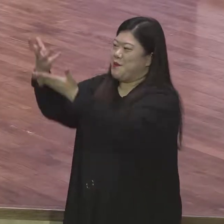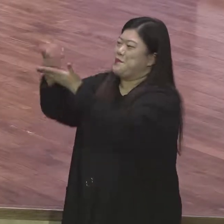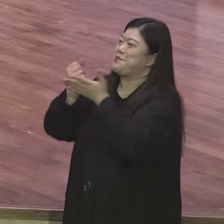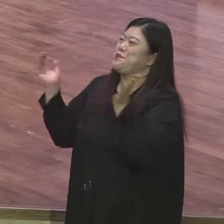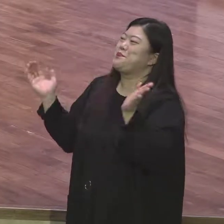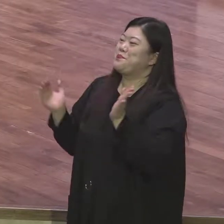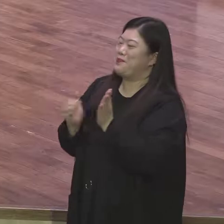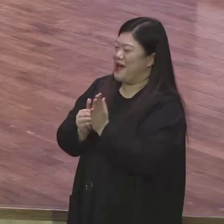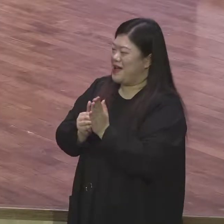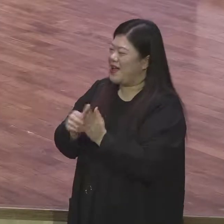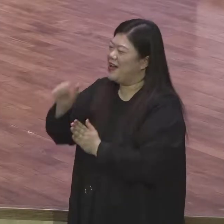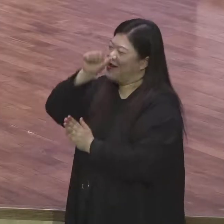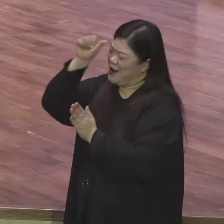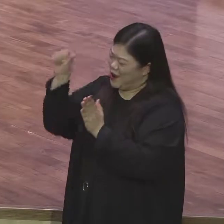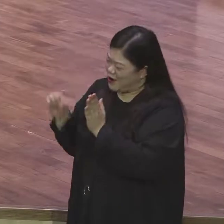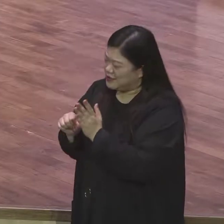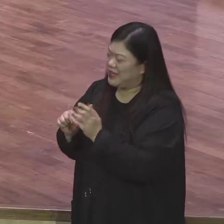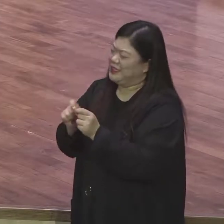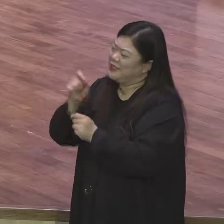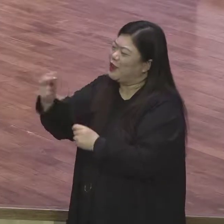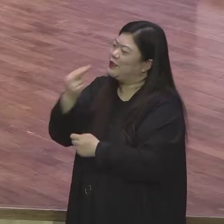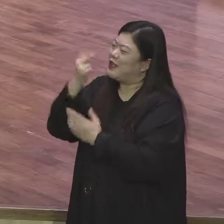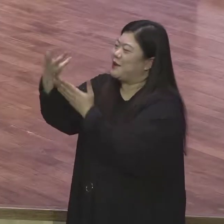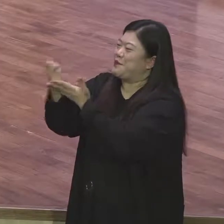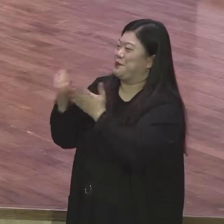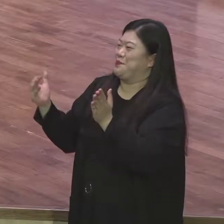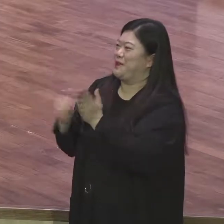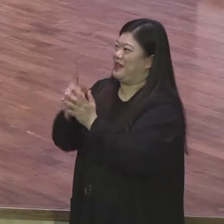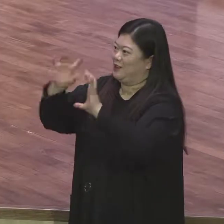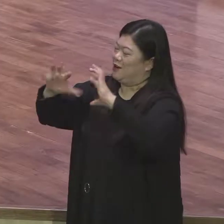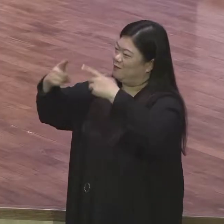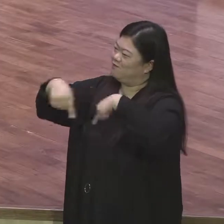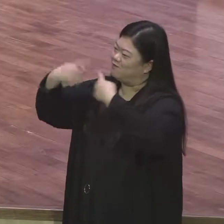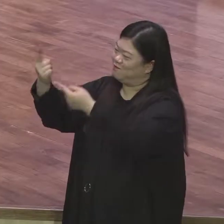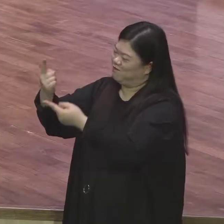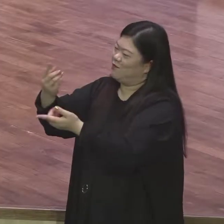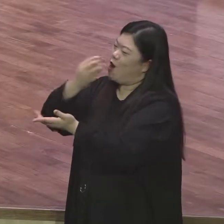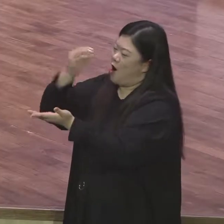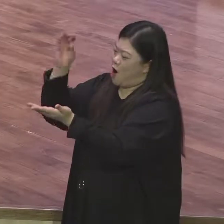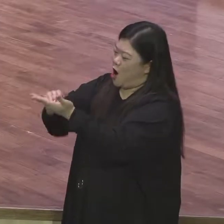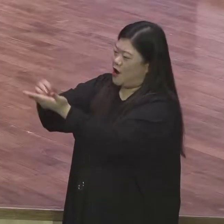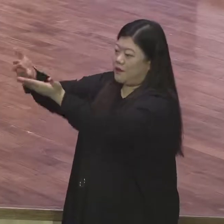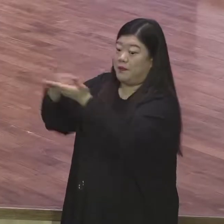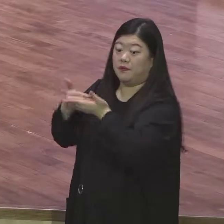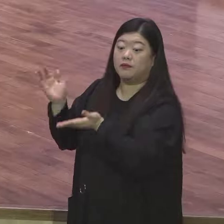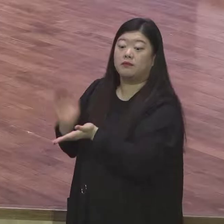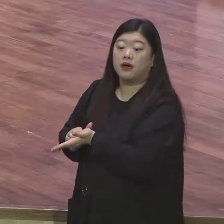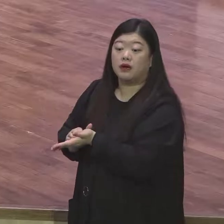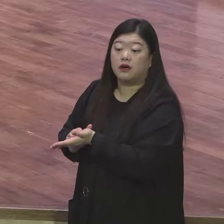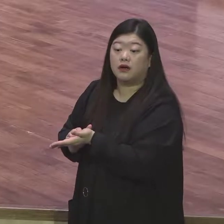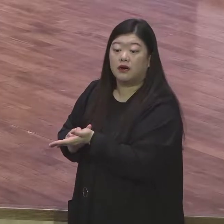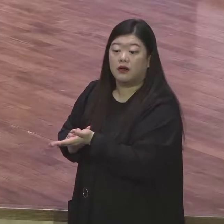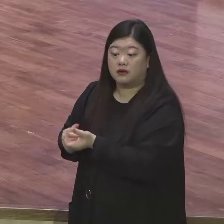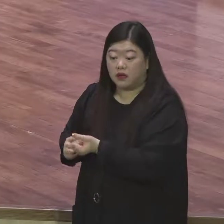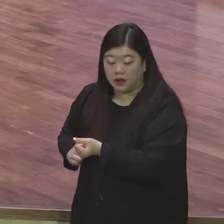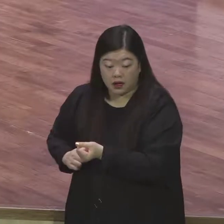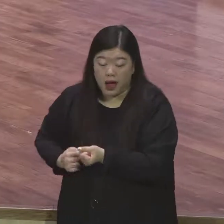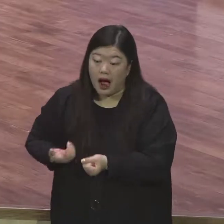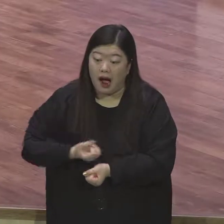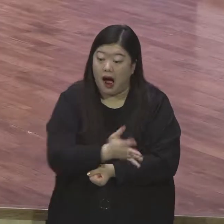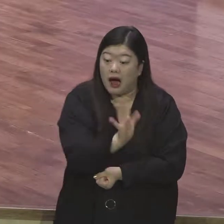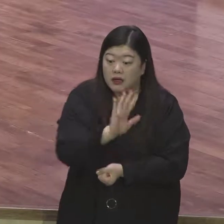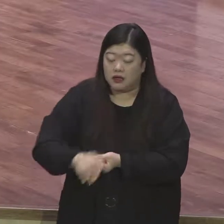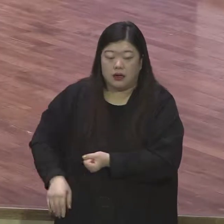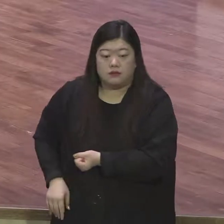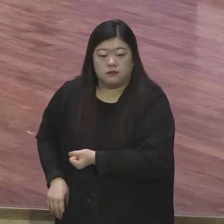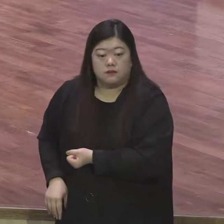나를 영생의 선물로 영원한 천국으로 천국 시민권자로 완전히 거듭나게 하시고 완전히 내